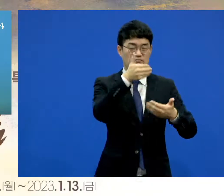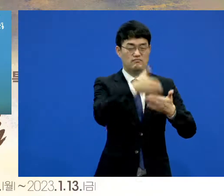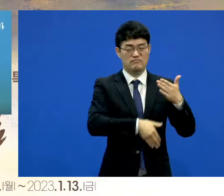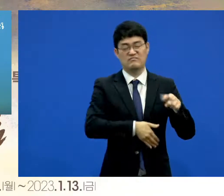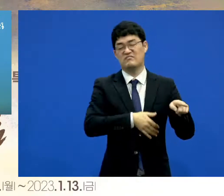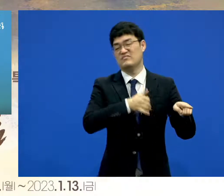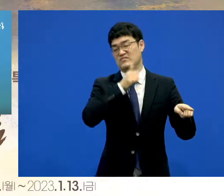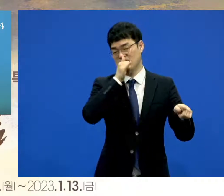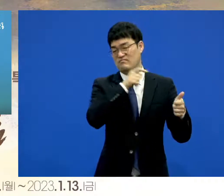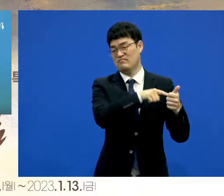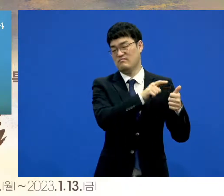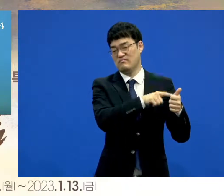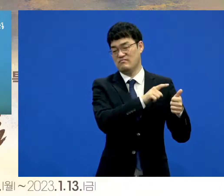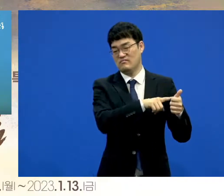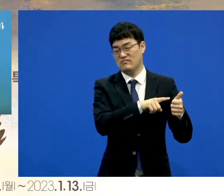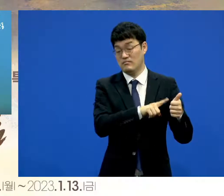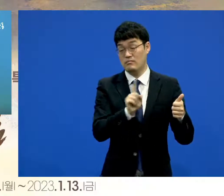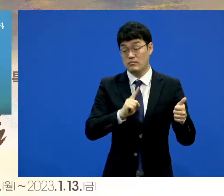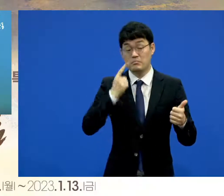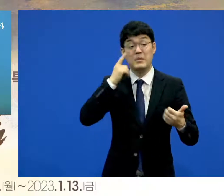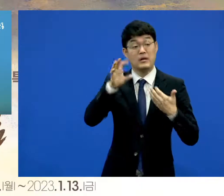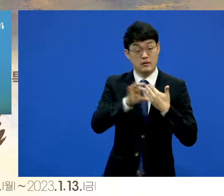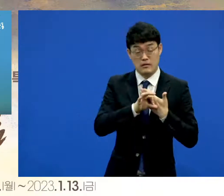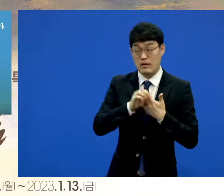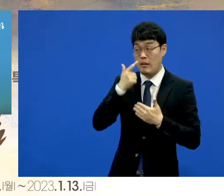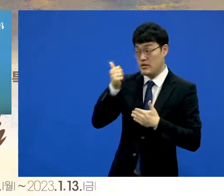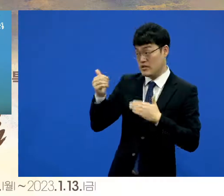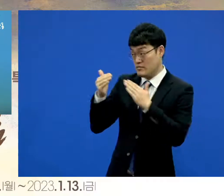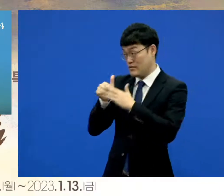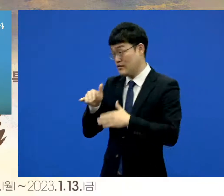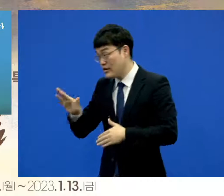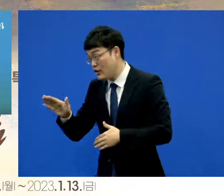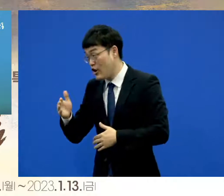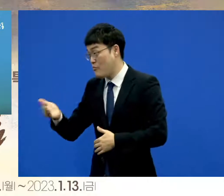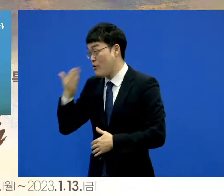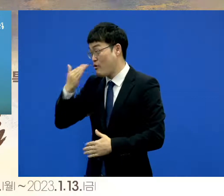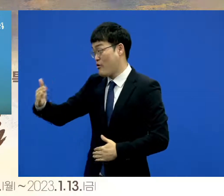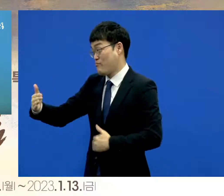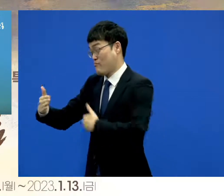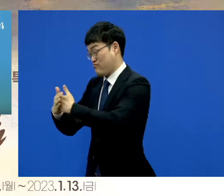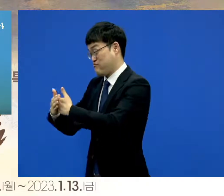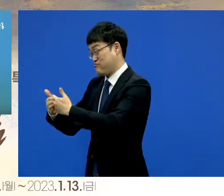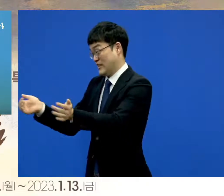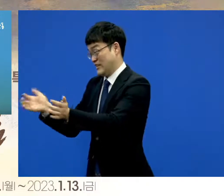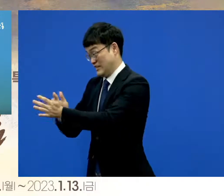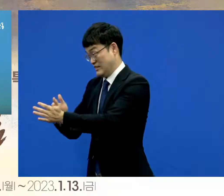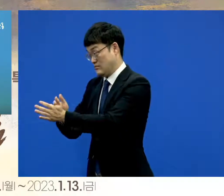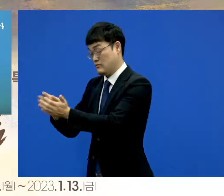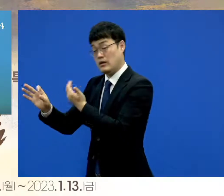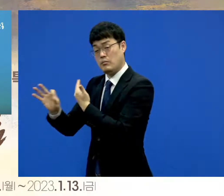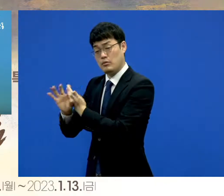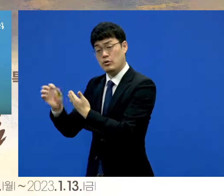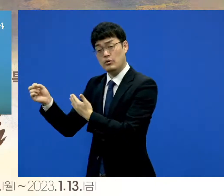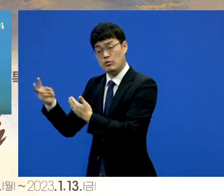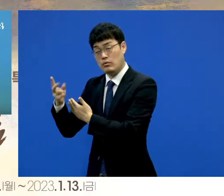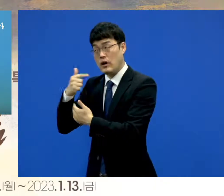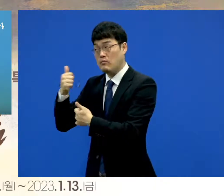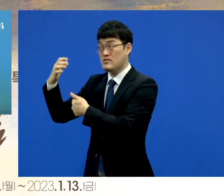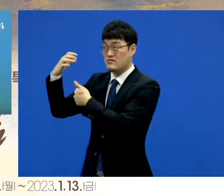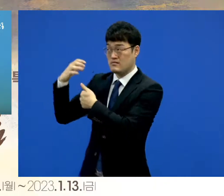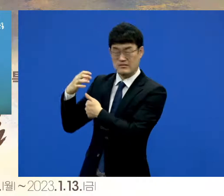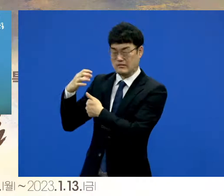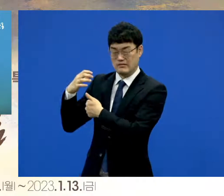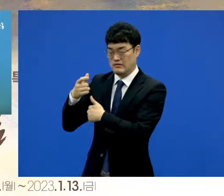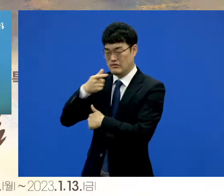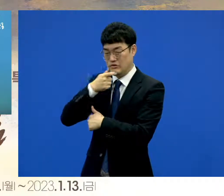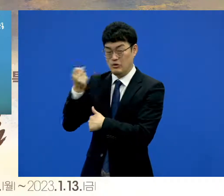먹는 것만 해결된다면 언제든지 더 나은 곳으로 방향을 바꿀 가능성이 있는 인간.